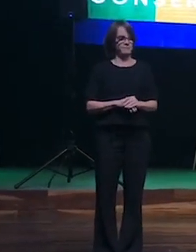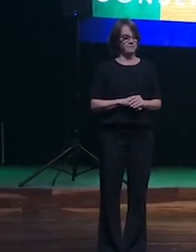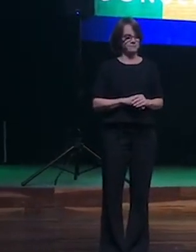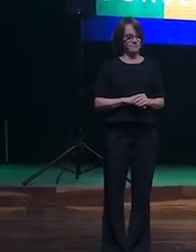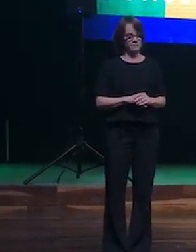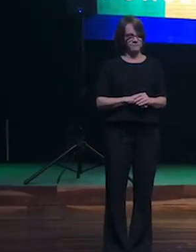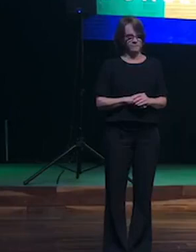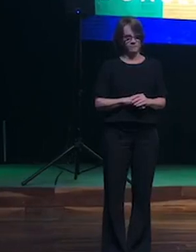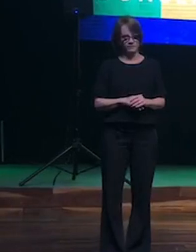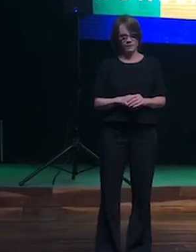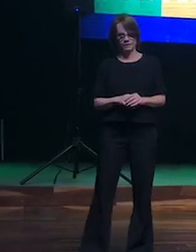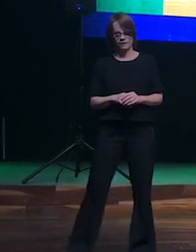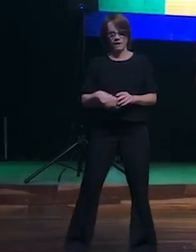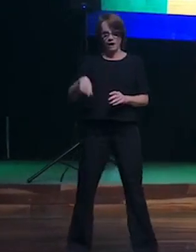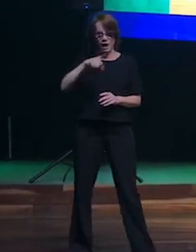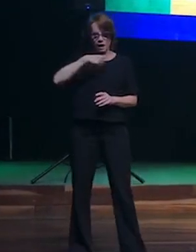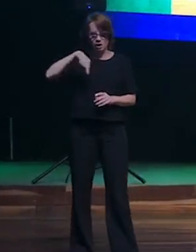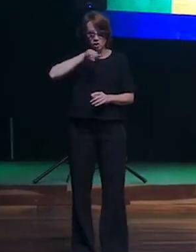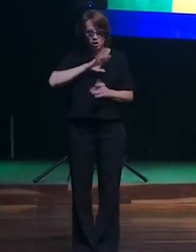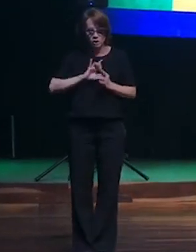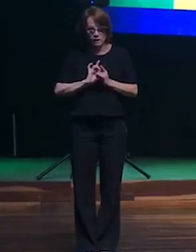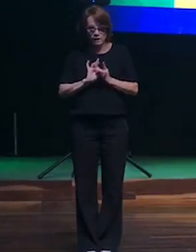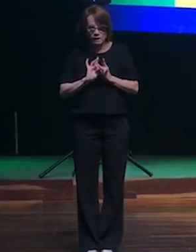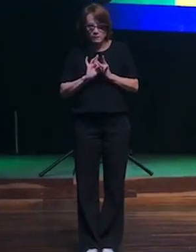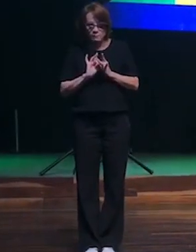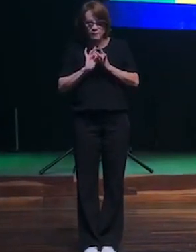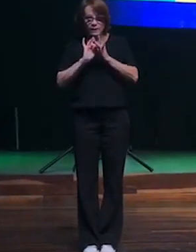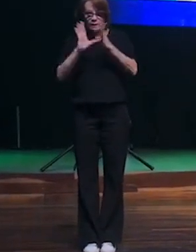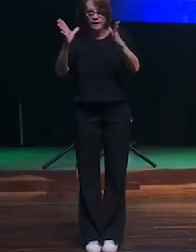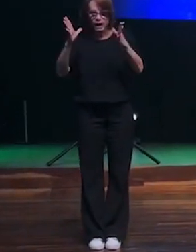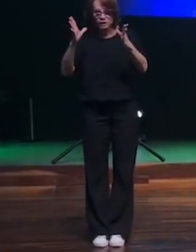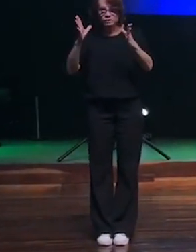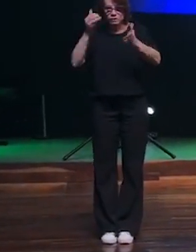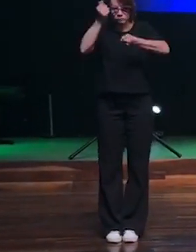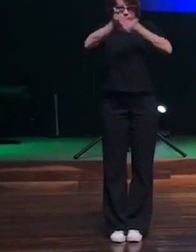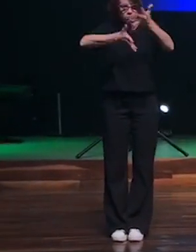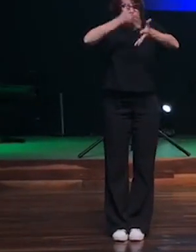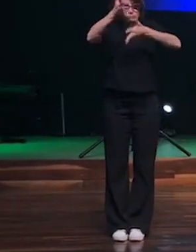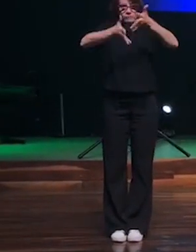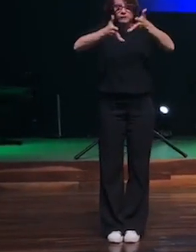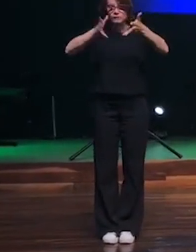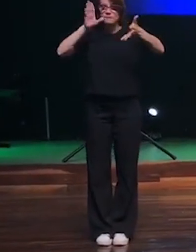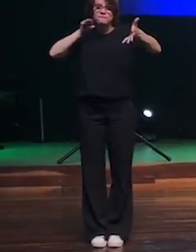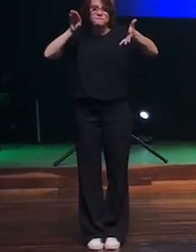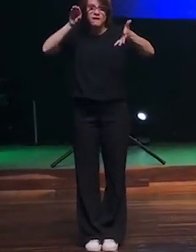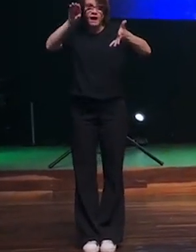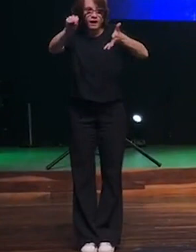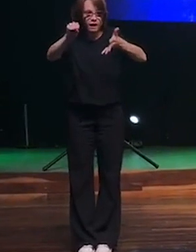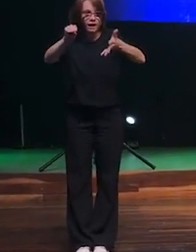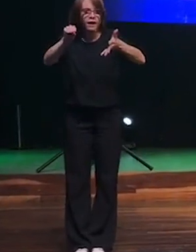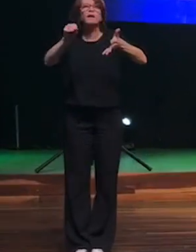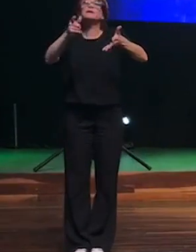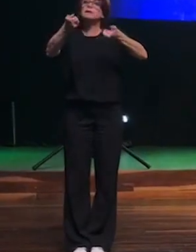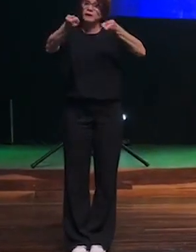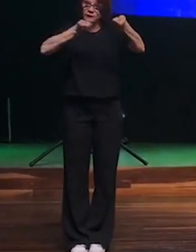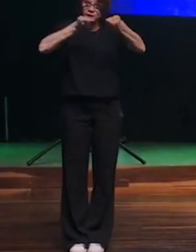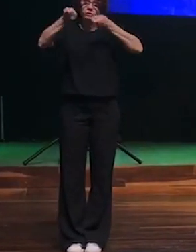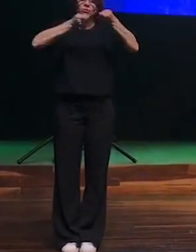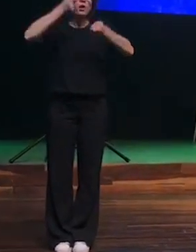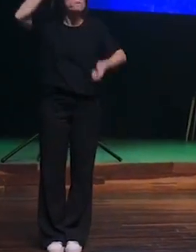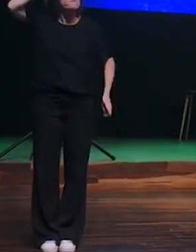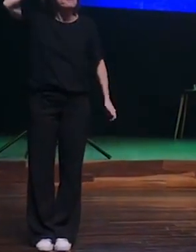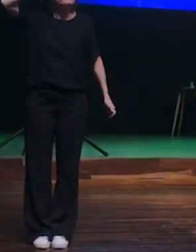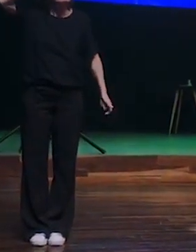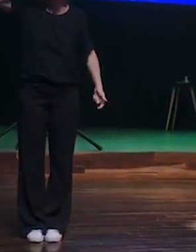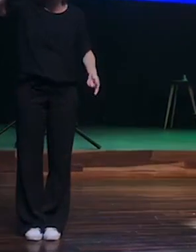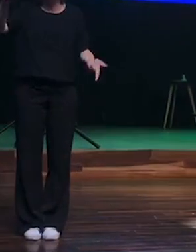A nossa liberdade de falar está sendo restringida, de dizer o que pensa. Hoje, as pessoas